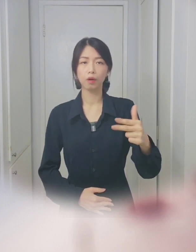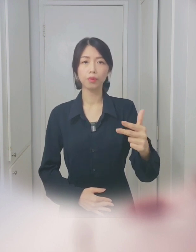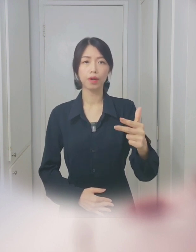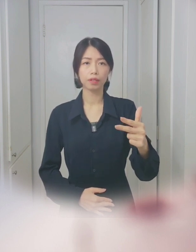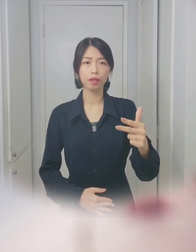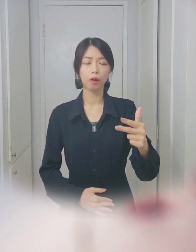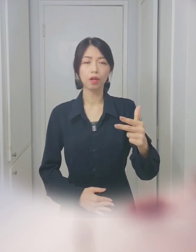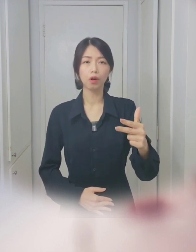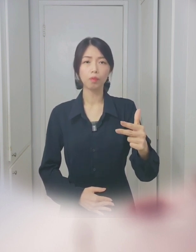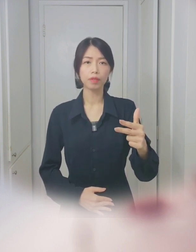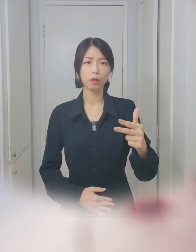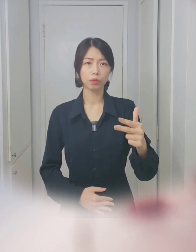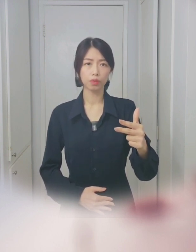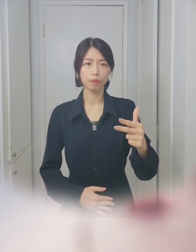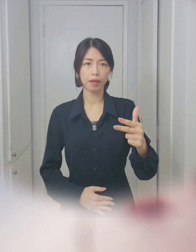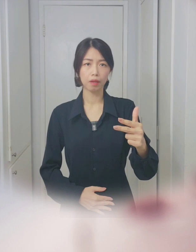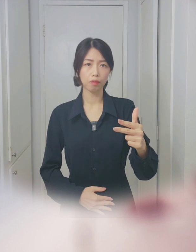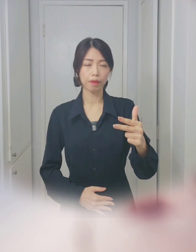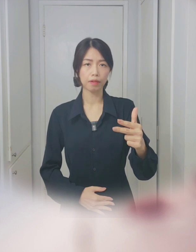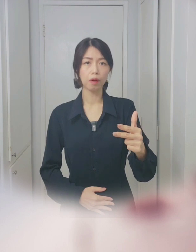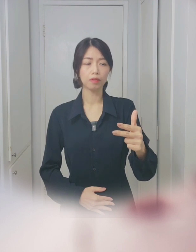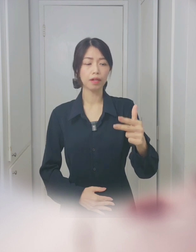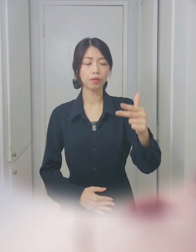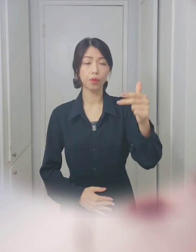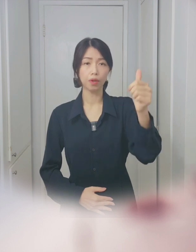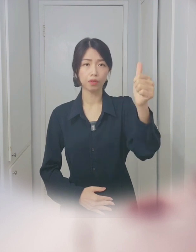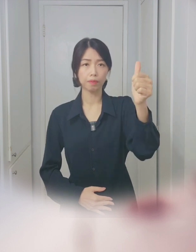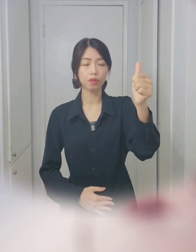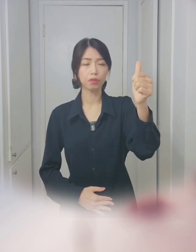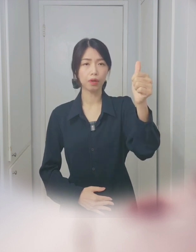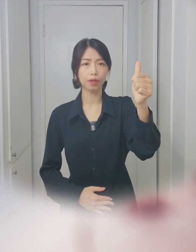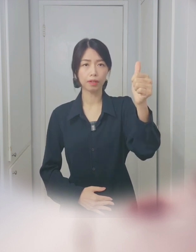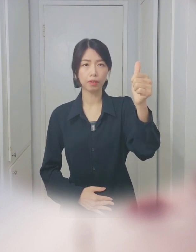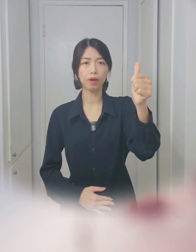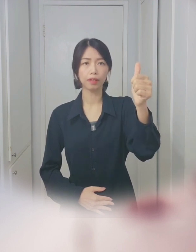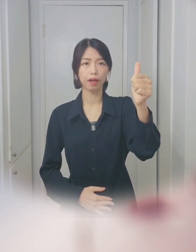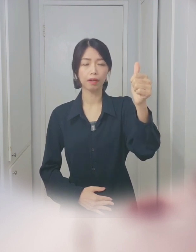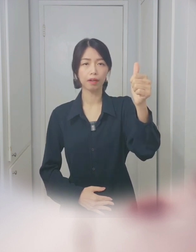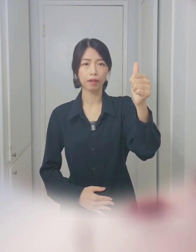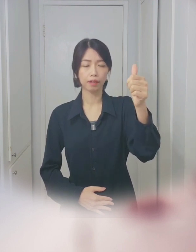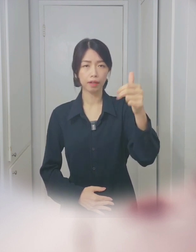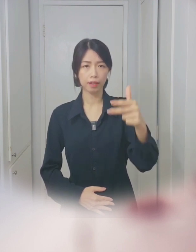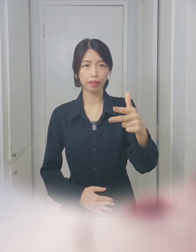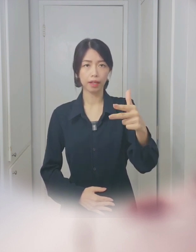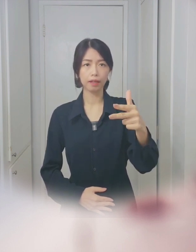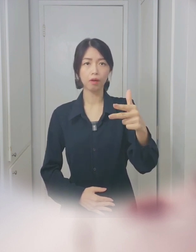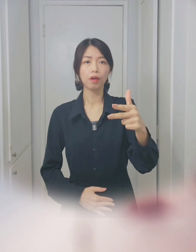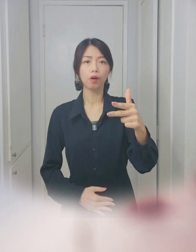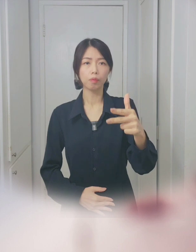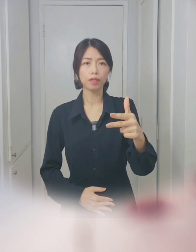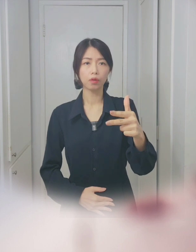지읒을 옆으로 하셔서 검지하고 중지만 접으면서 살짝 위로 올려주시면 주라고 하는 제 수어가 돼요. 이